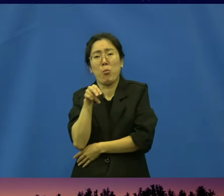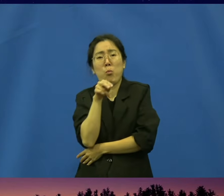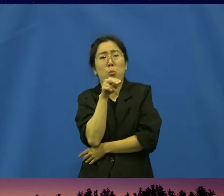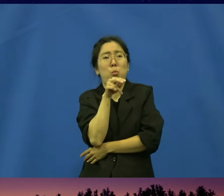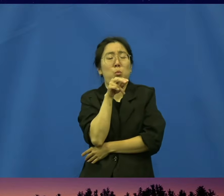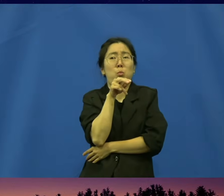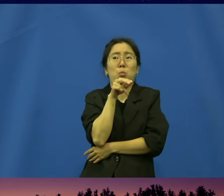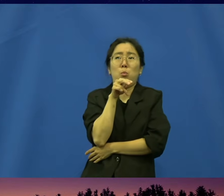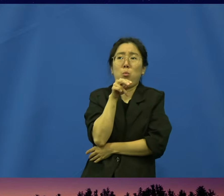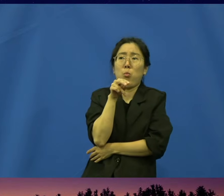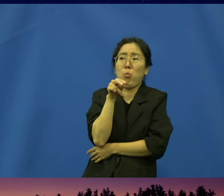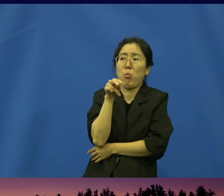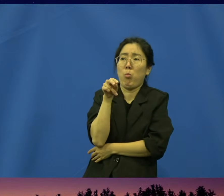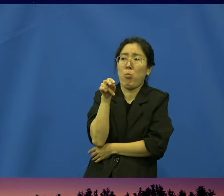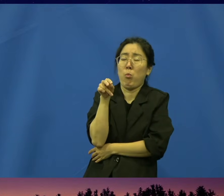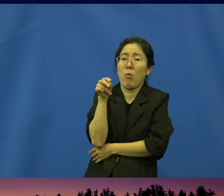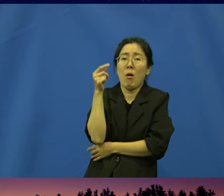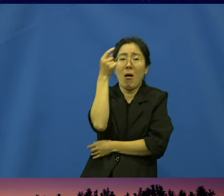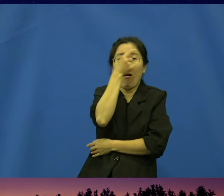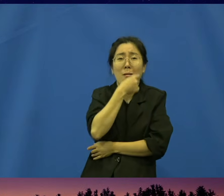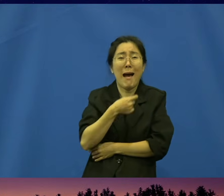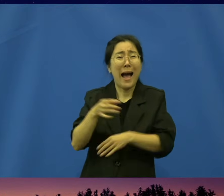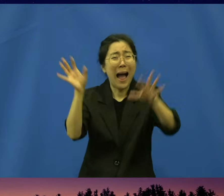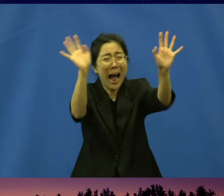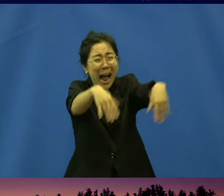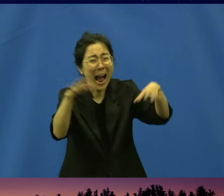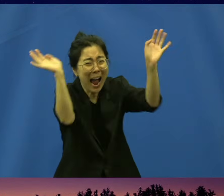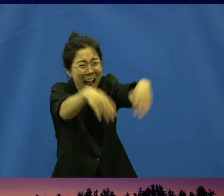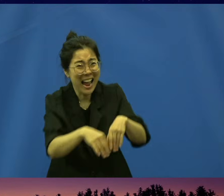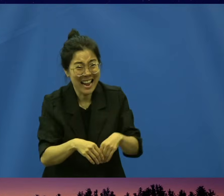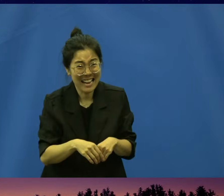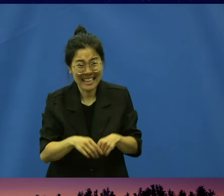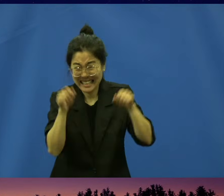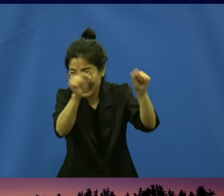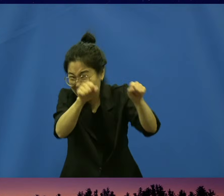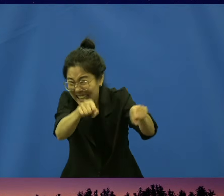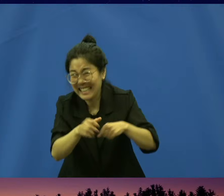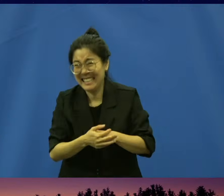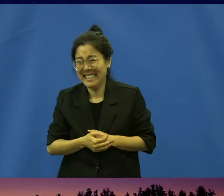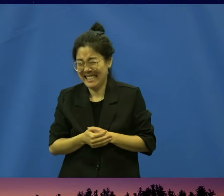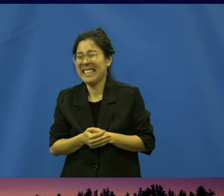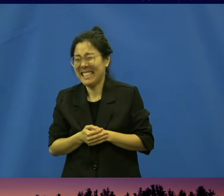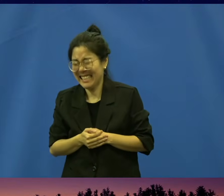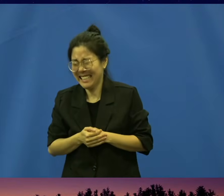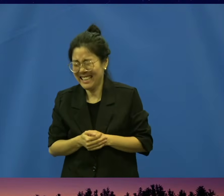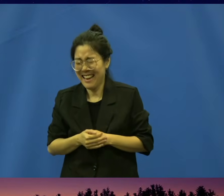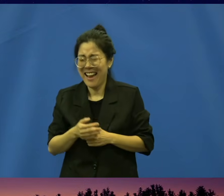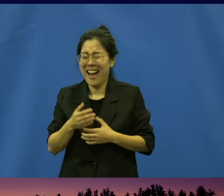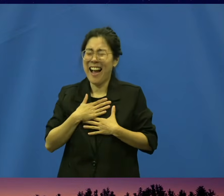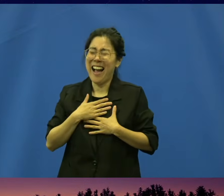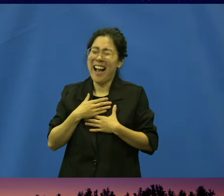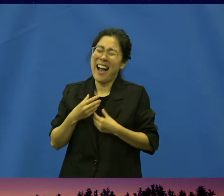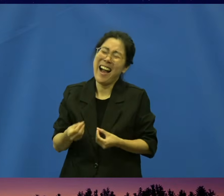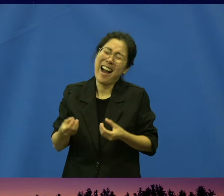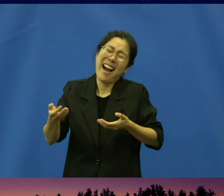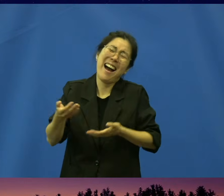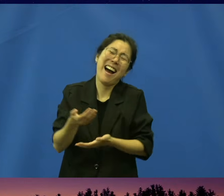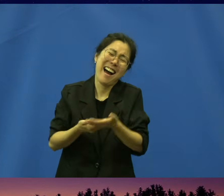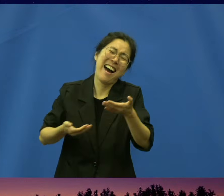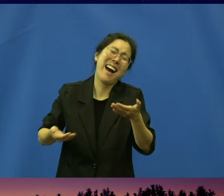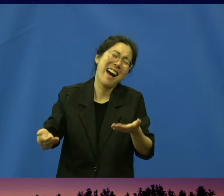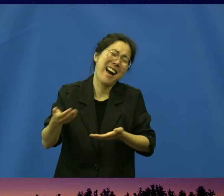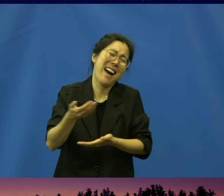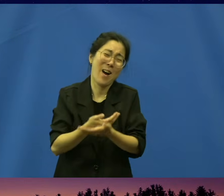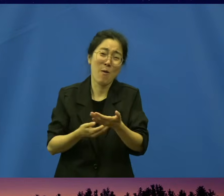하는데, 이분들 얼굴의 표정과 그 편안함과 이런 것이 그냥